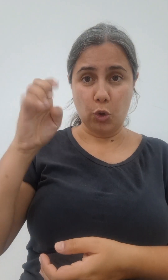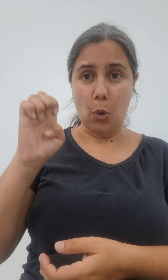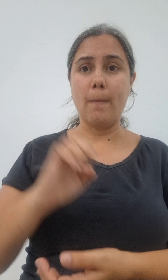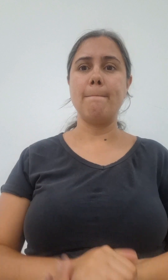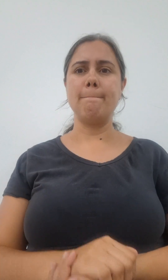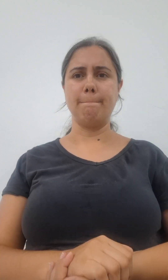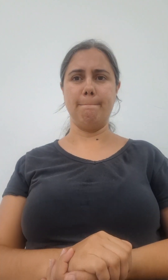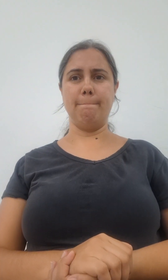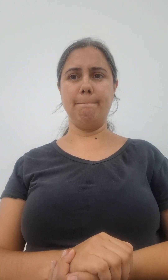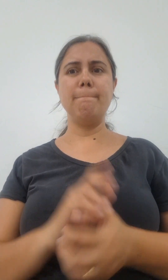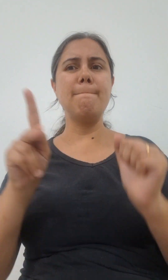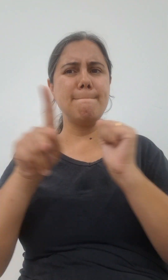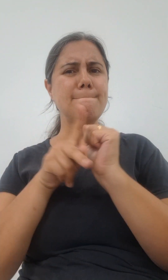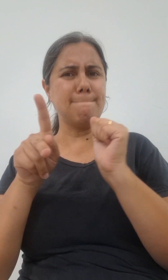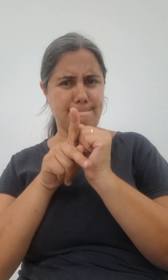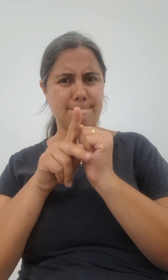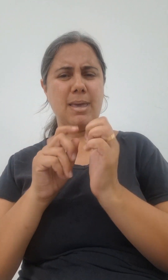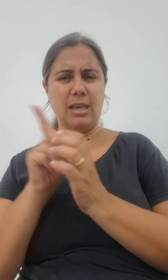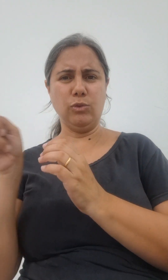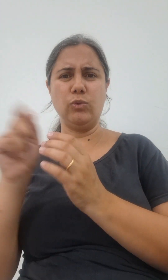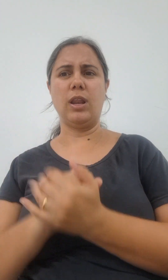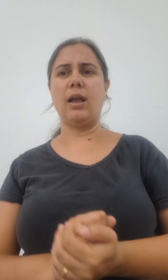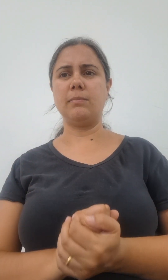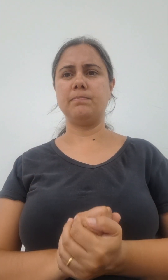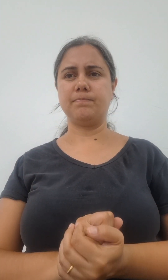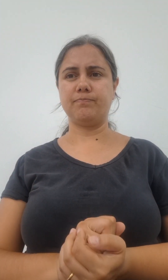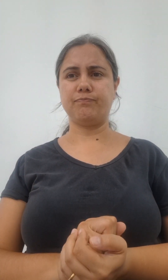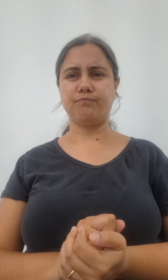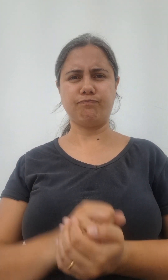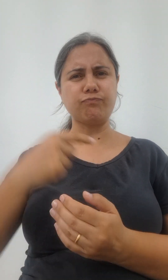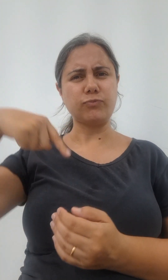Enquanto isso, Pedro, lá na cidade de Jope,